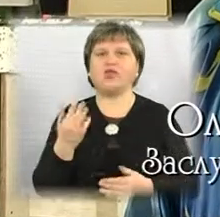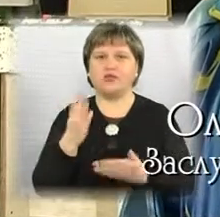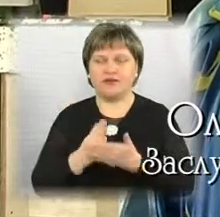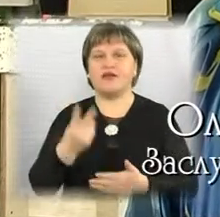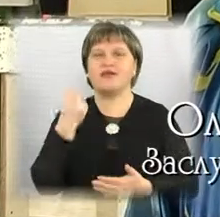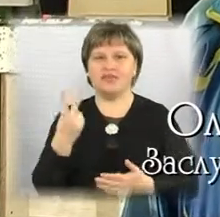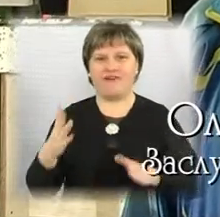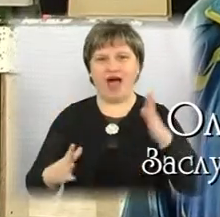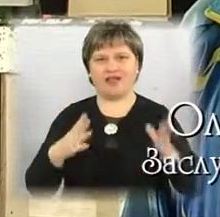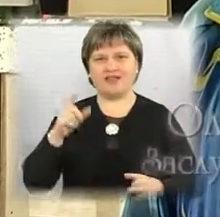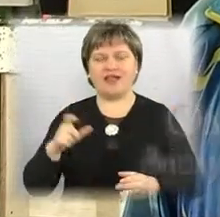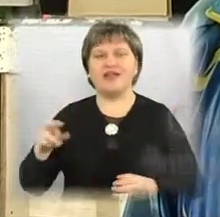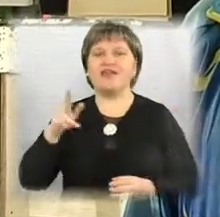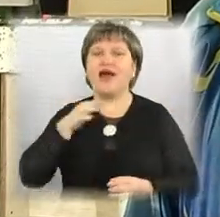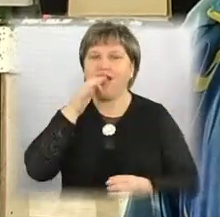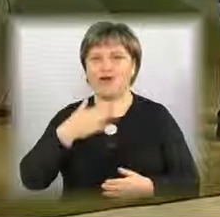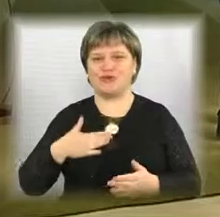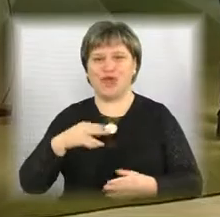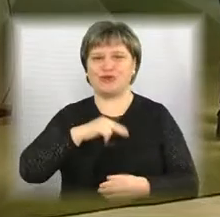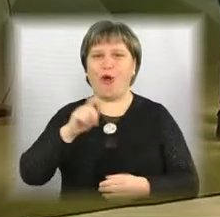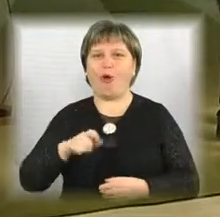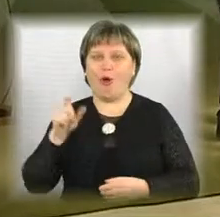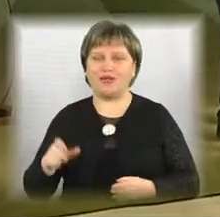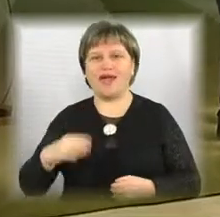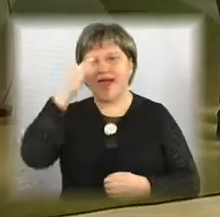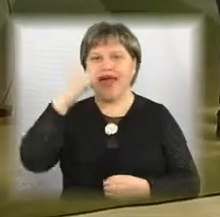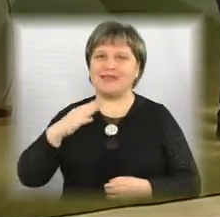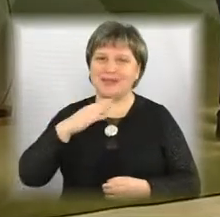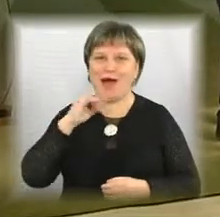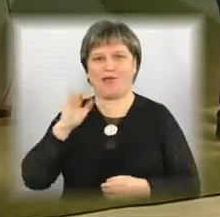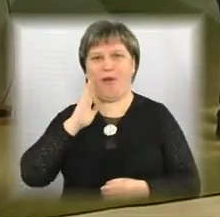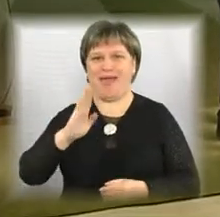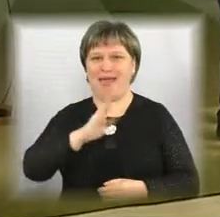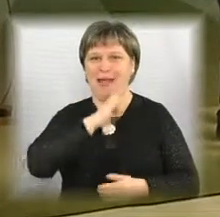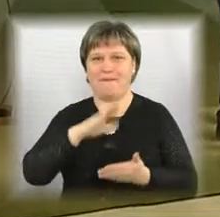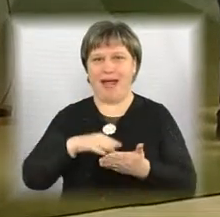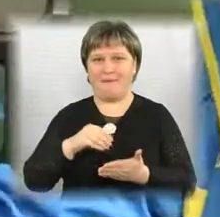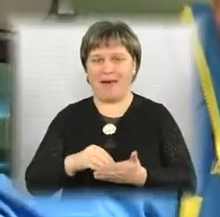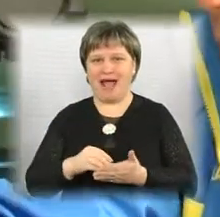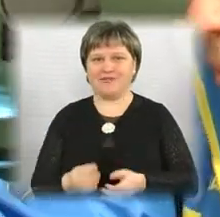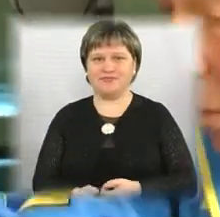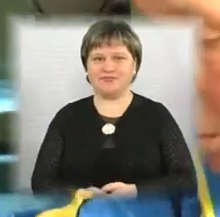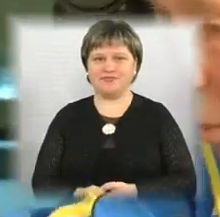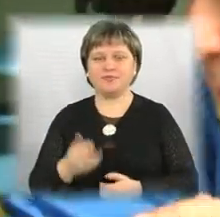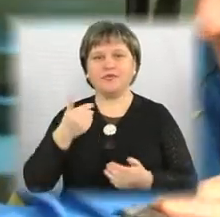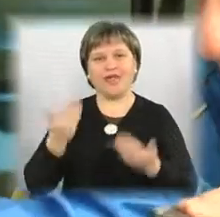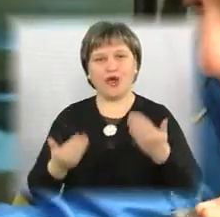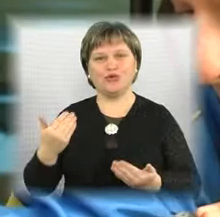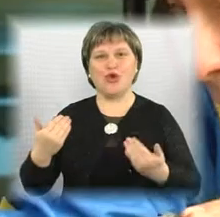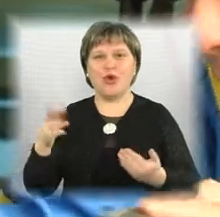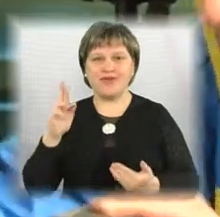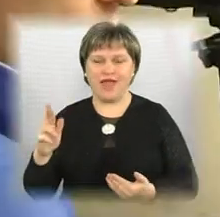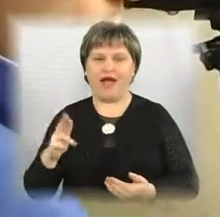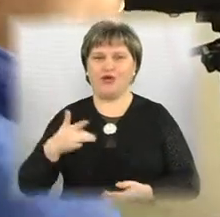говорять наші колеги, тато і мама. Якщо я трошки жорстко